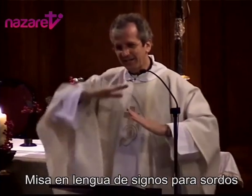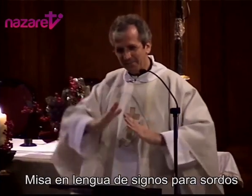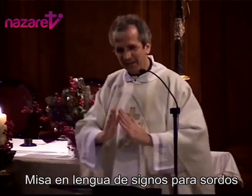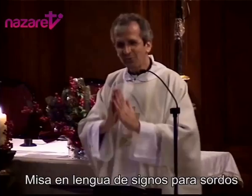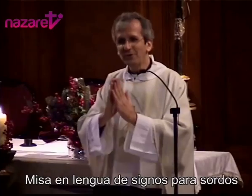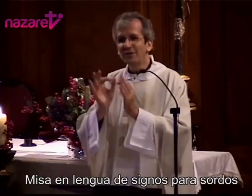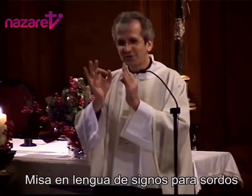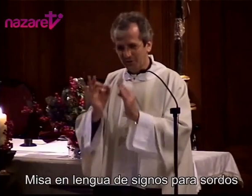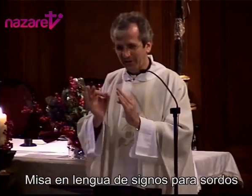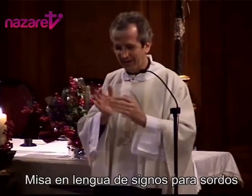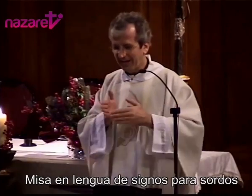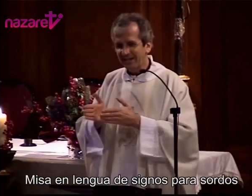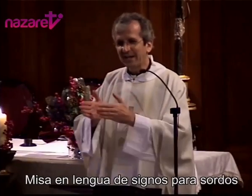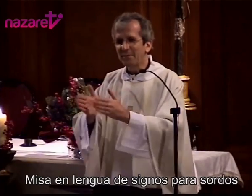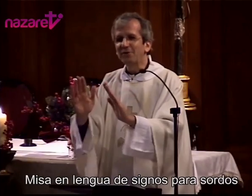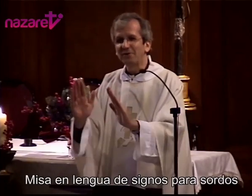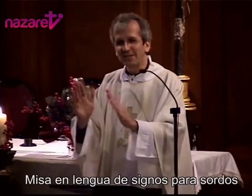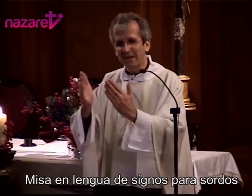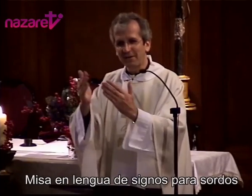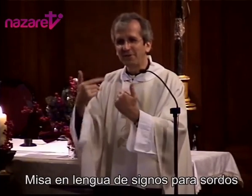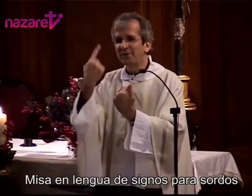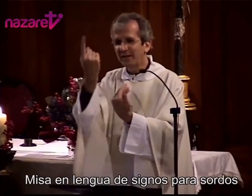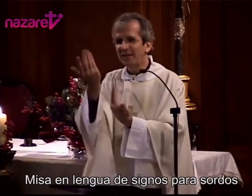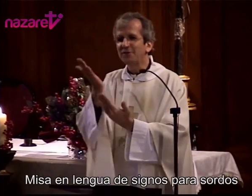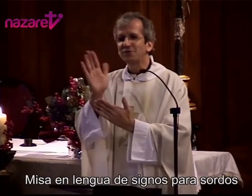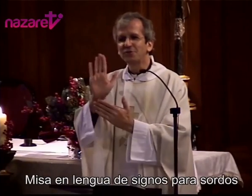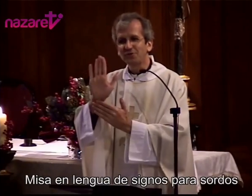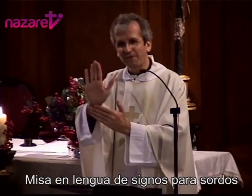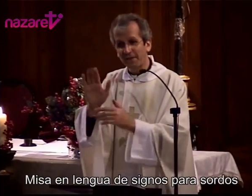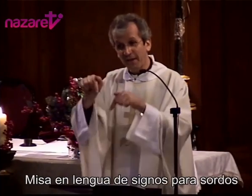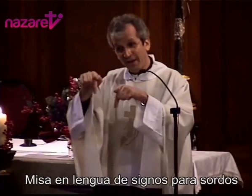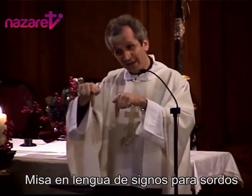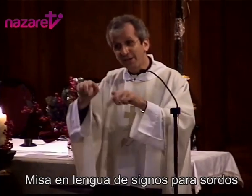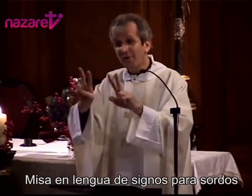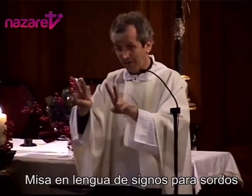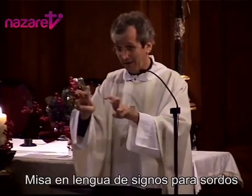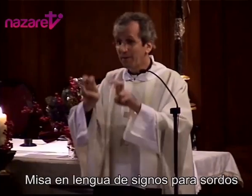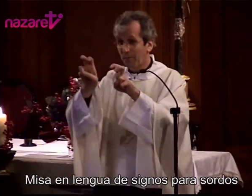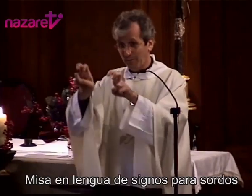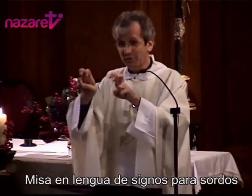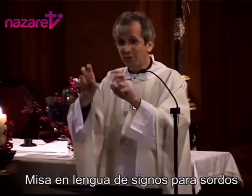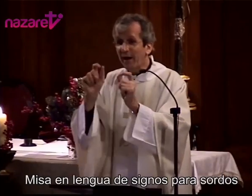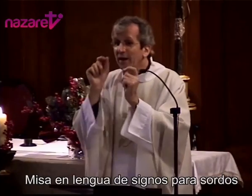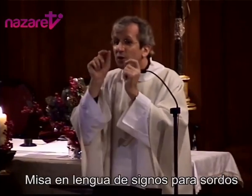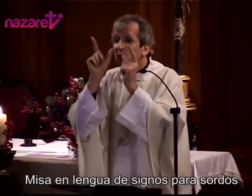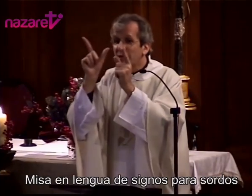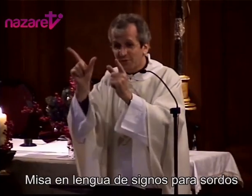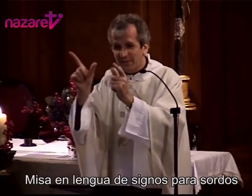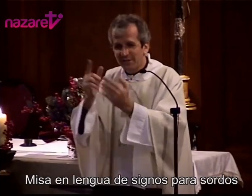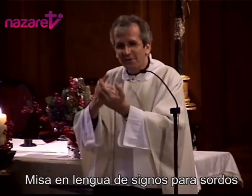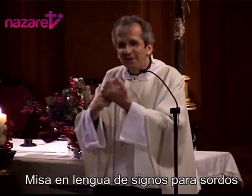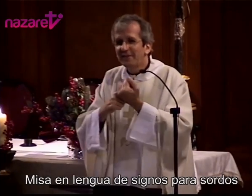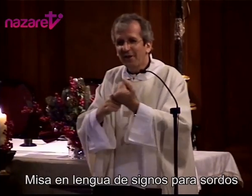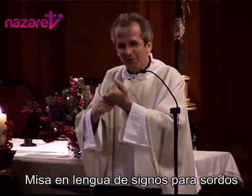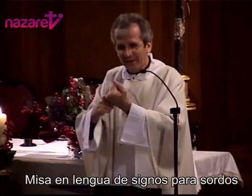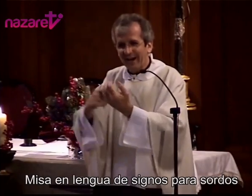y Espíritu son ese camino de salvación que Dios nos ofrece y que hoy podemos renovar nuestro